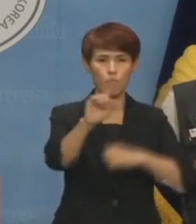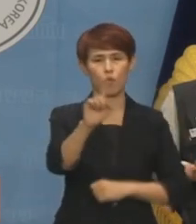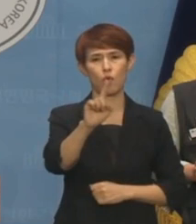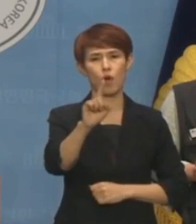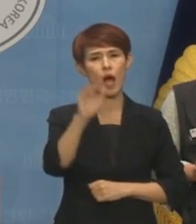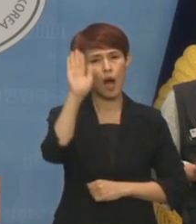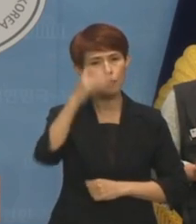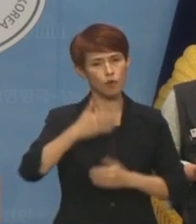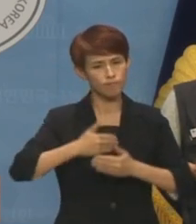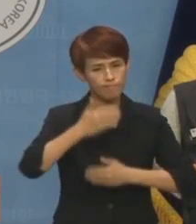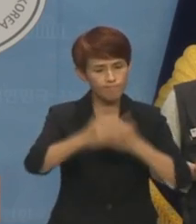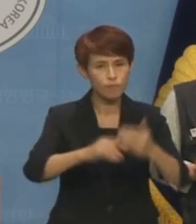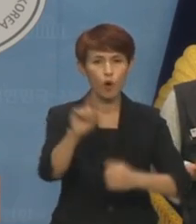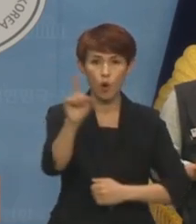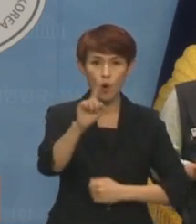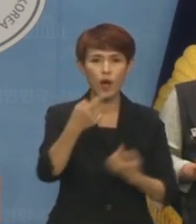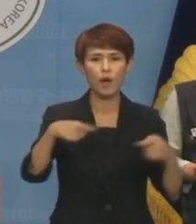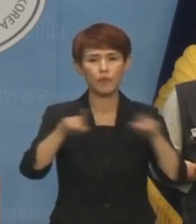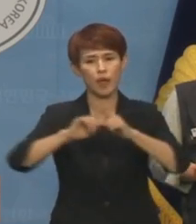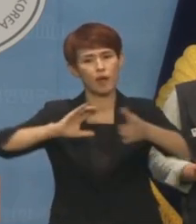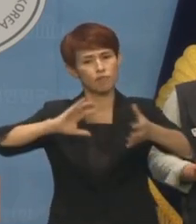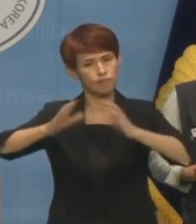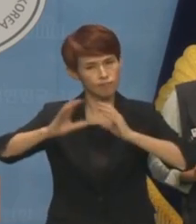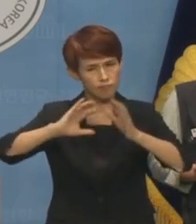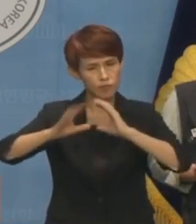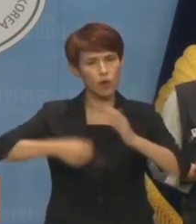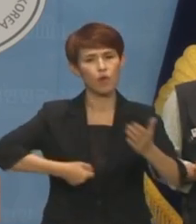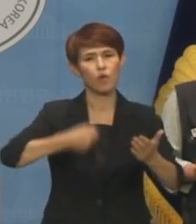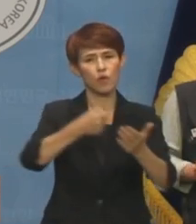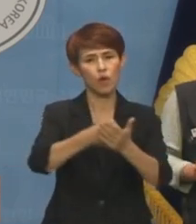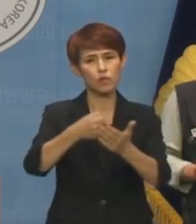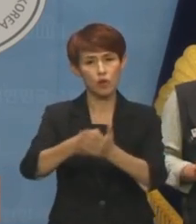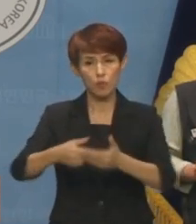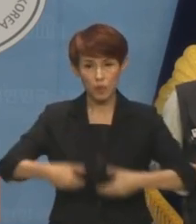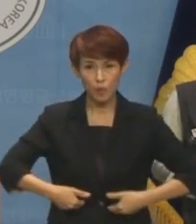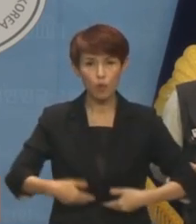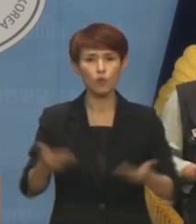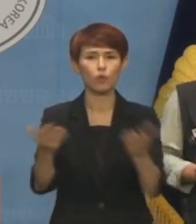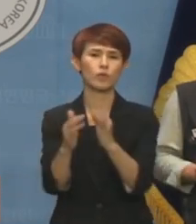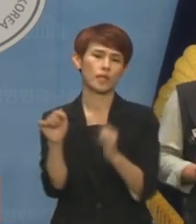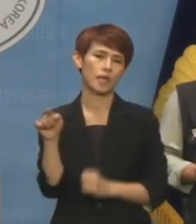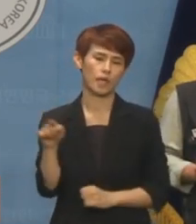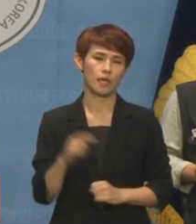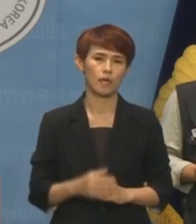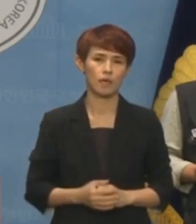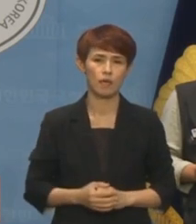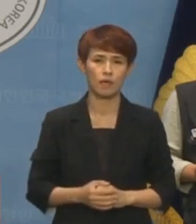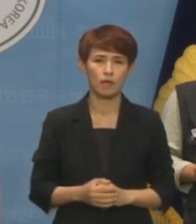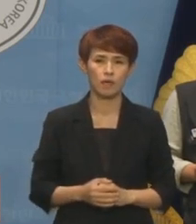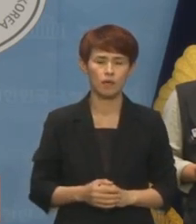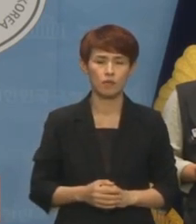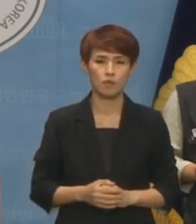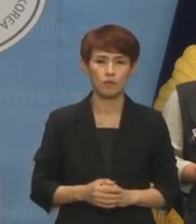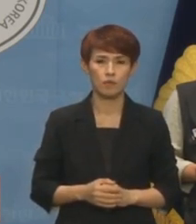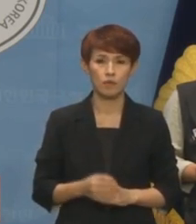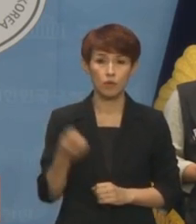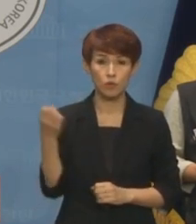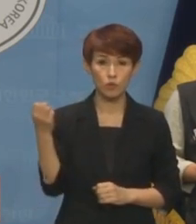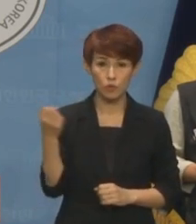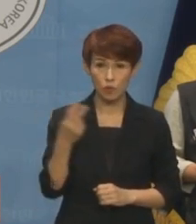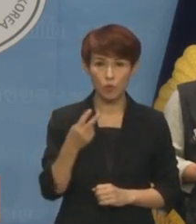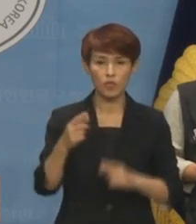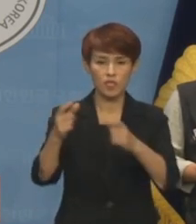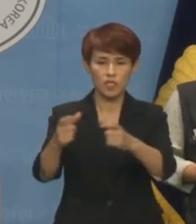진행되어야 하는지 함께 논의하고 결정해야 할 주체이다. 아울러 노동뿐만이 아니라 원주민과